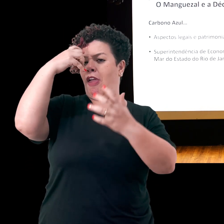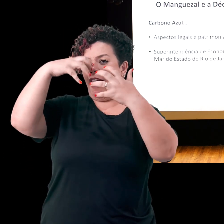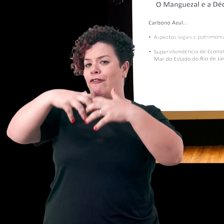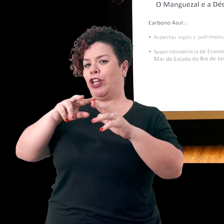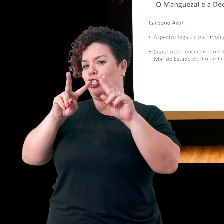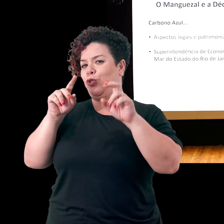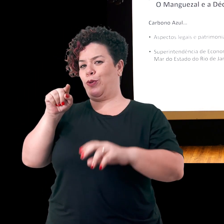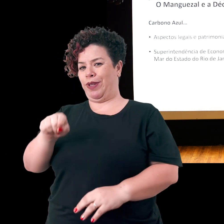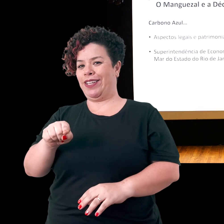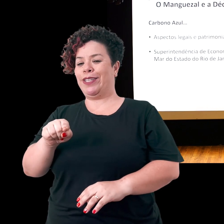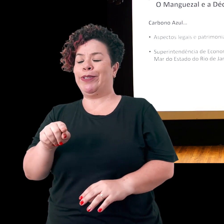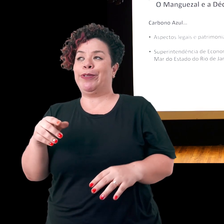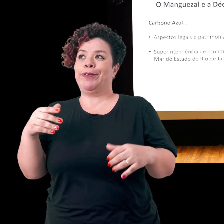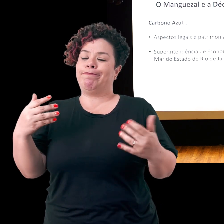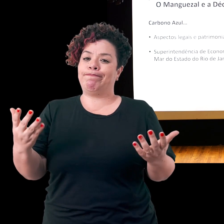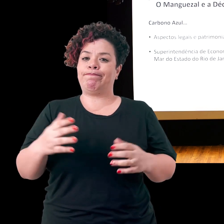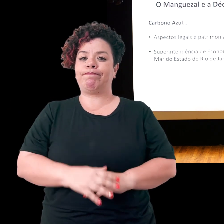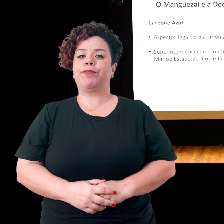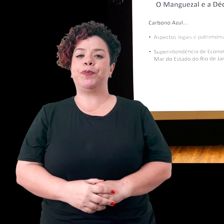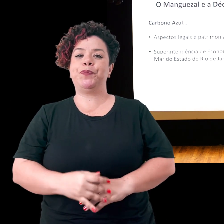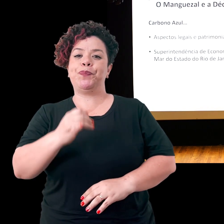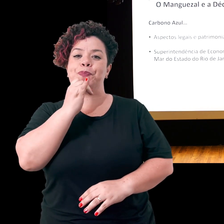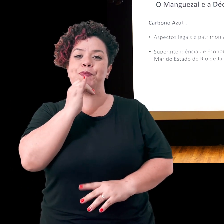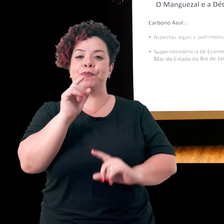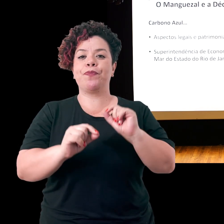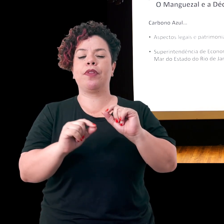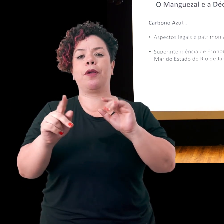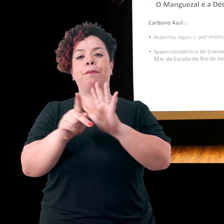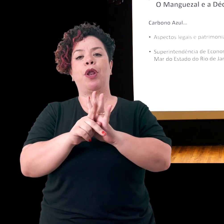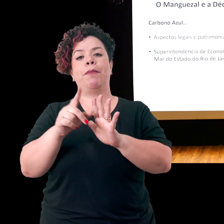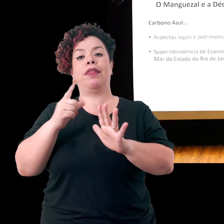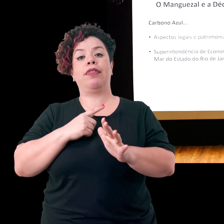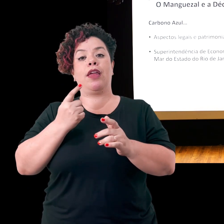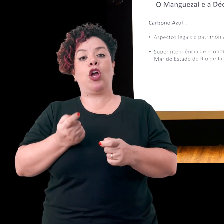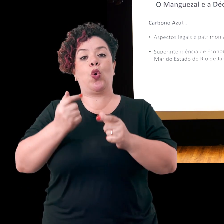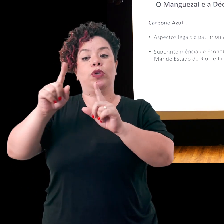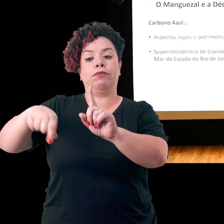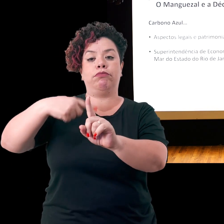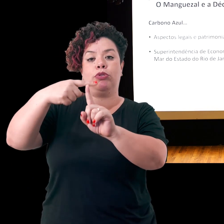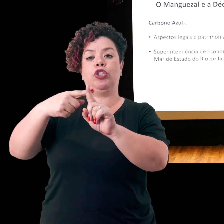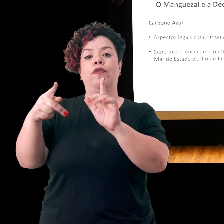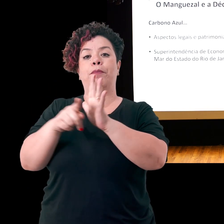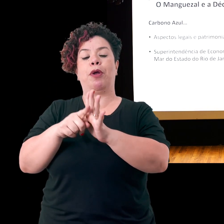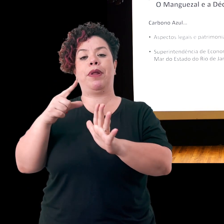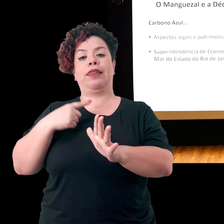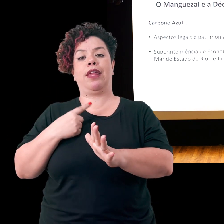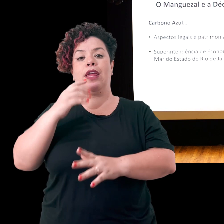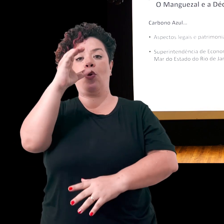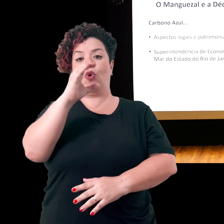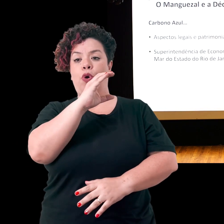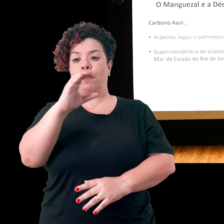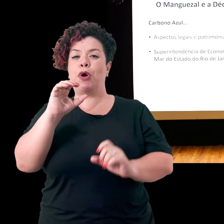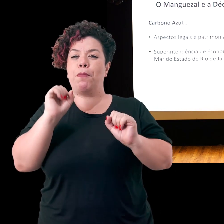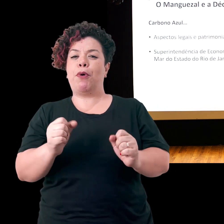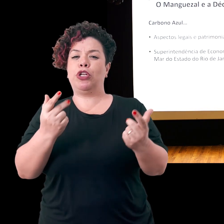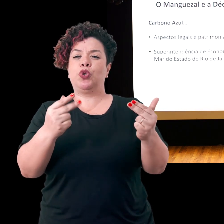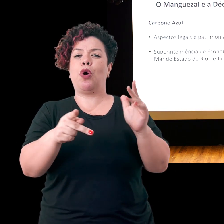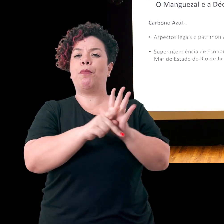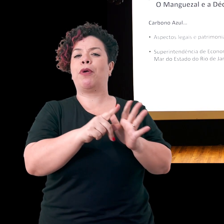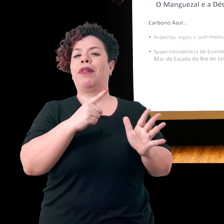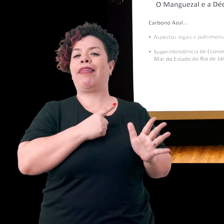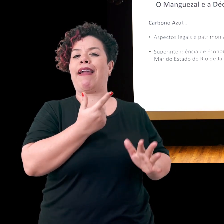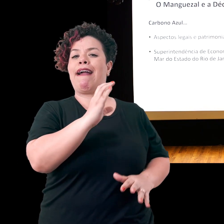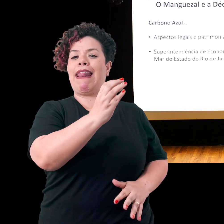isso. Será que o compartilhamento dos benefícios do crédito de carbono poderia seguir a mesma lógica que